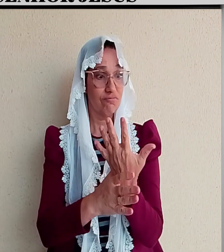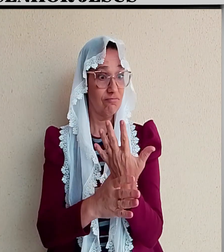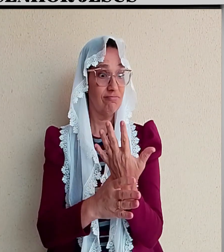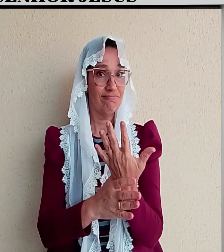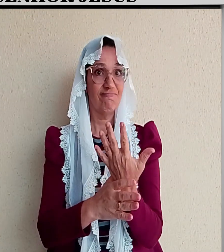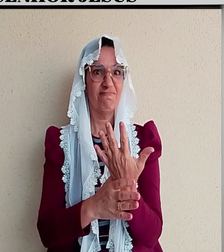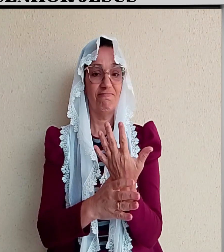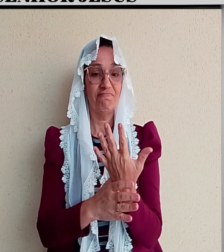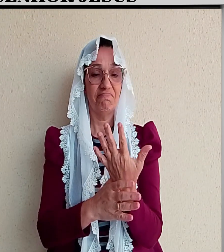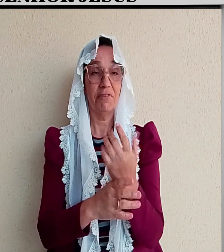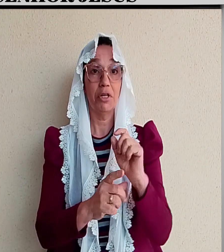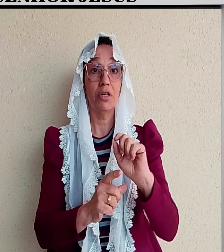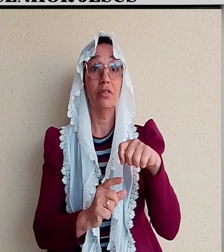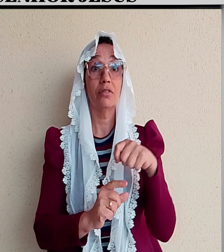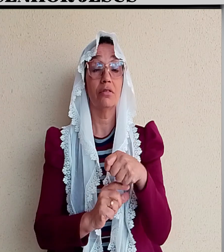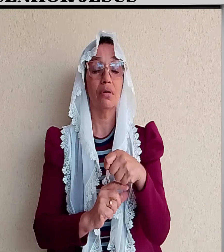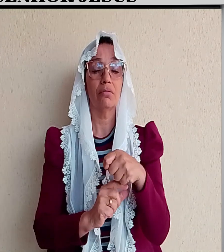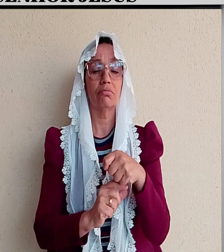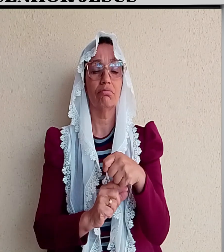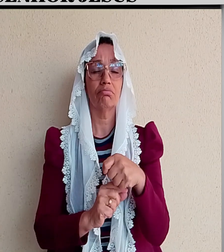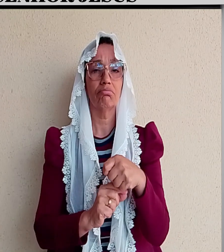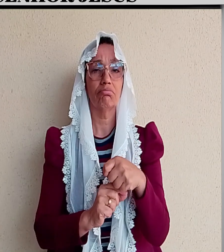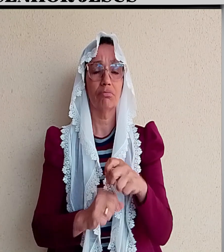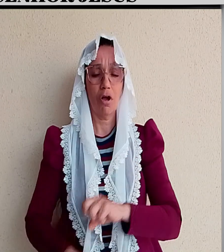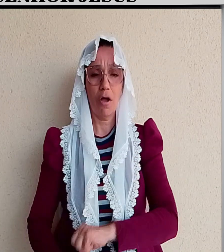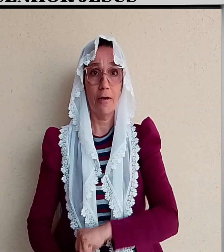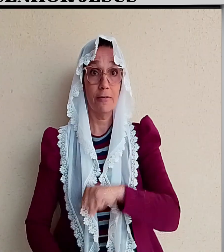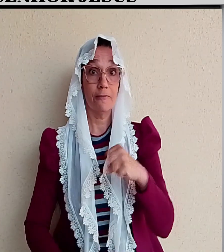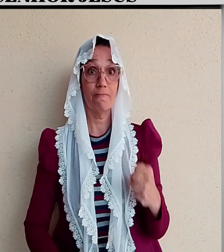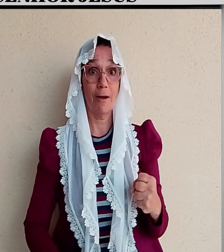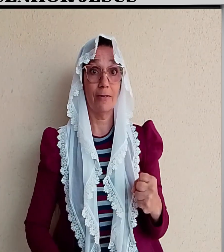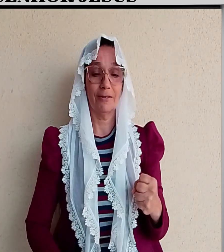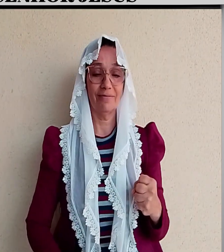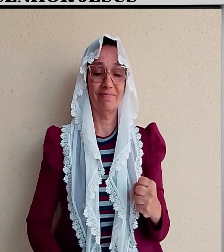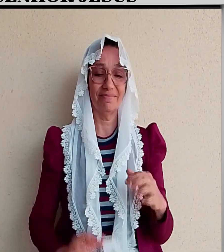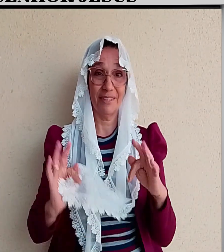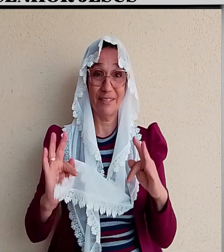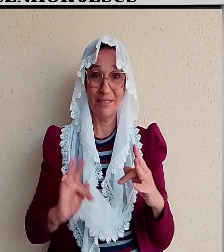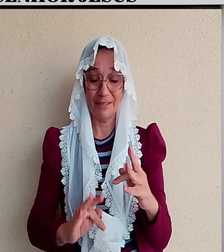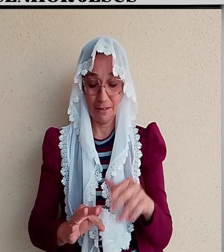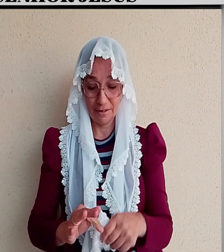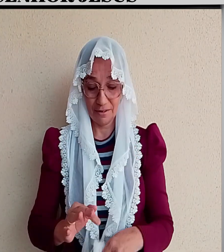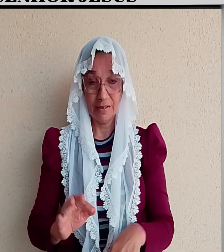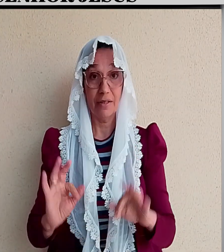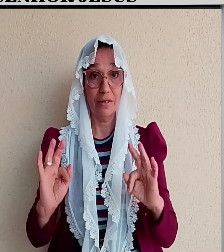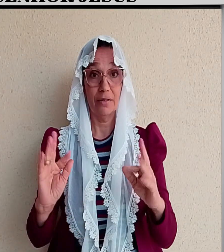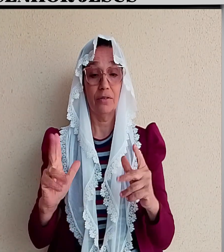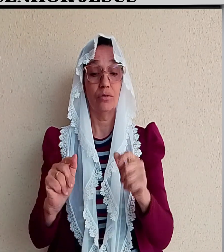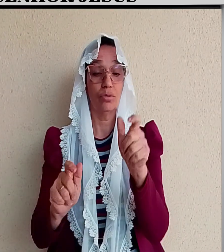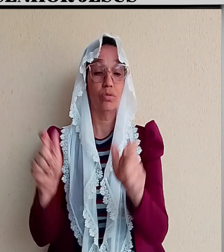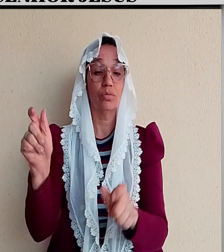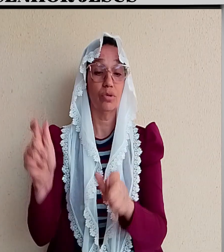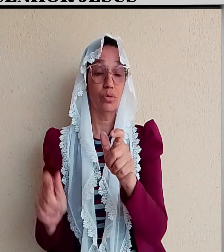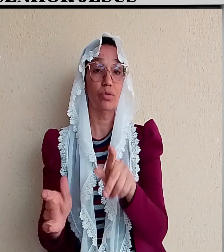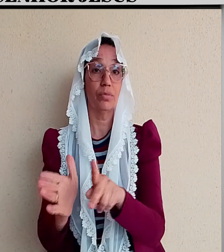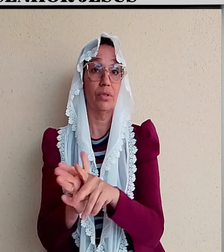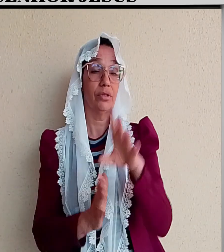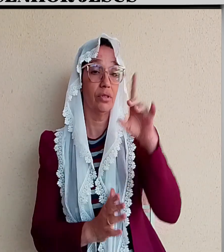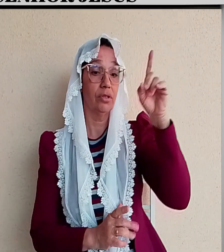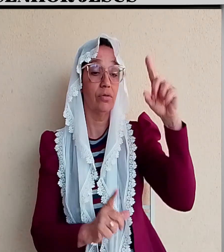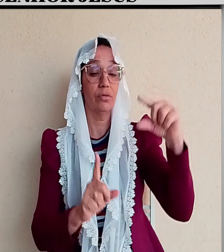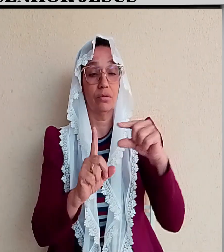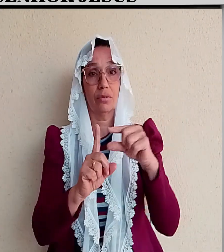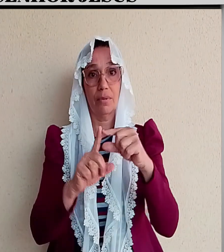Deus. E aqueles que são de Deus, aleluia, eles têm o Senhor da vitória na sua